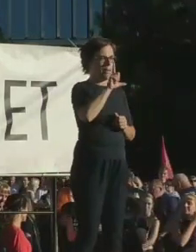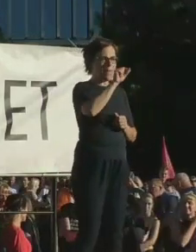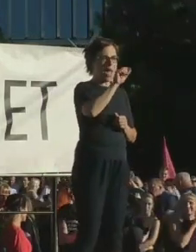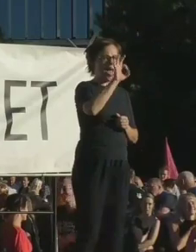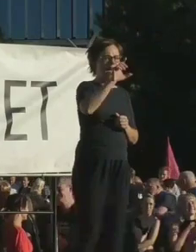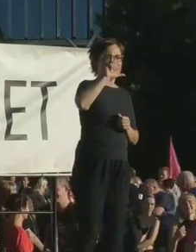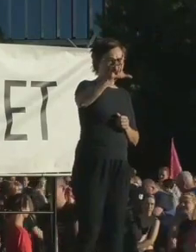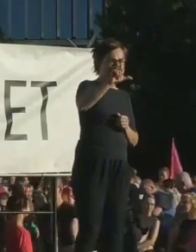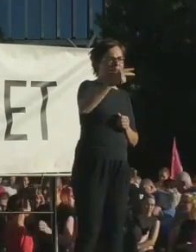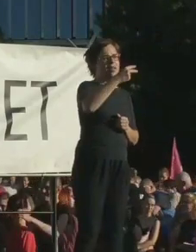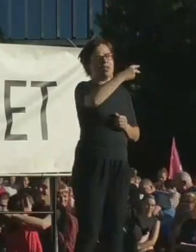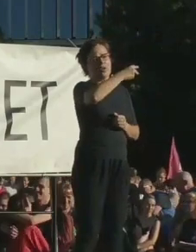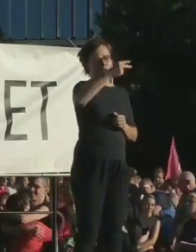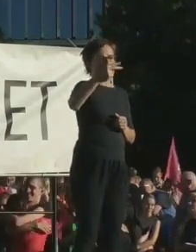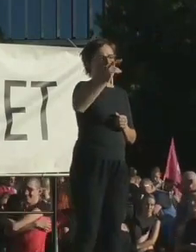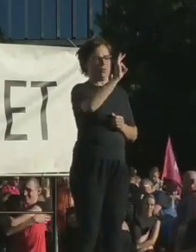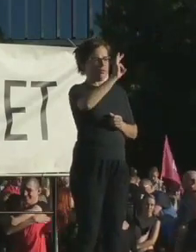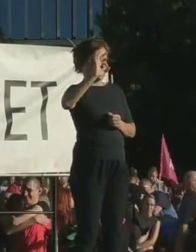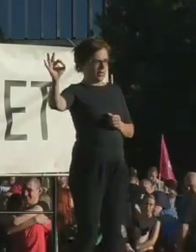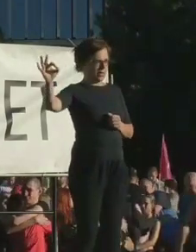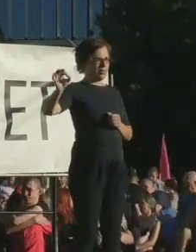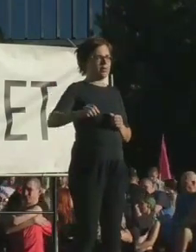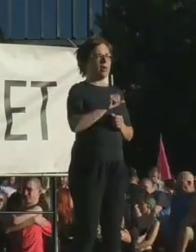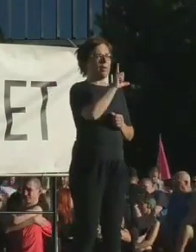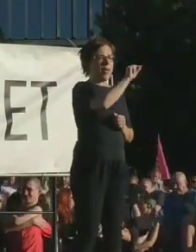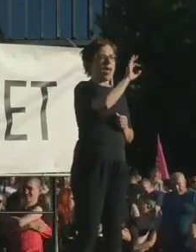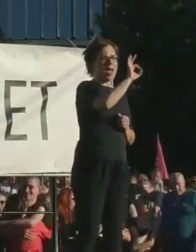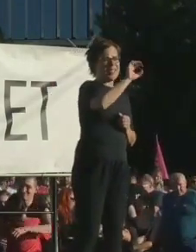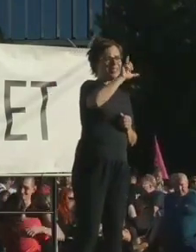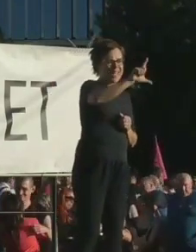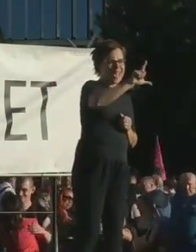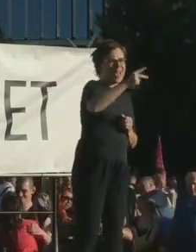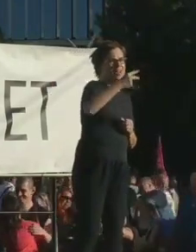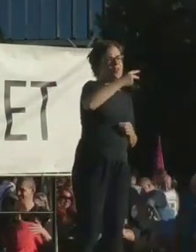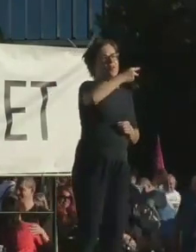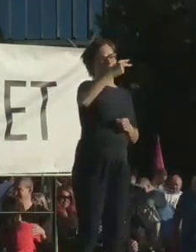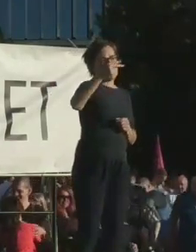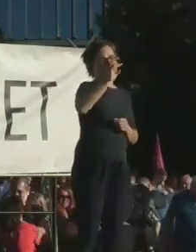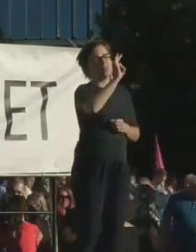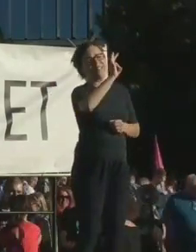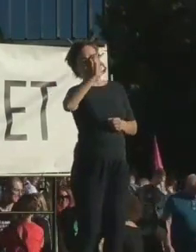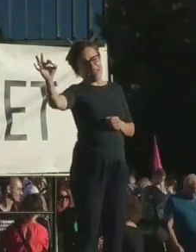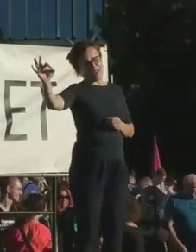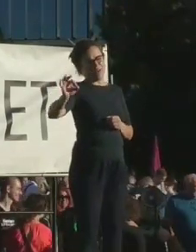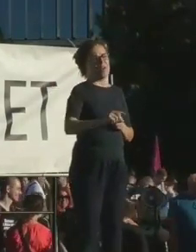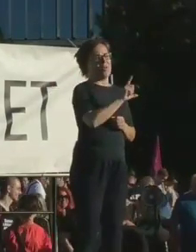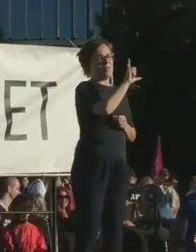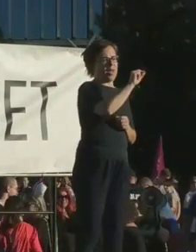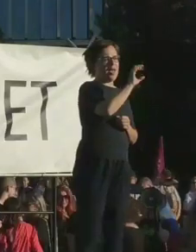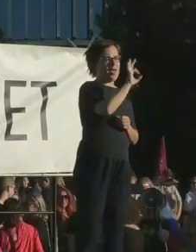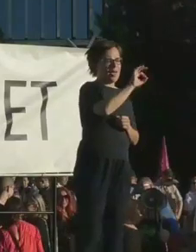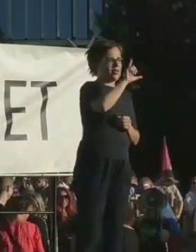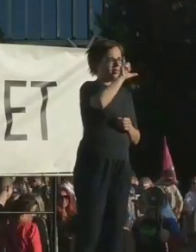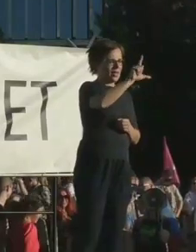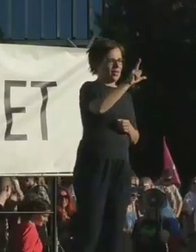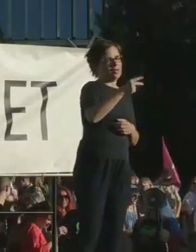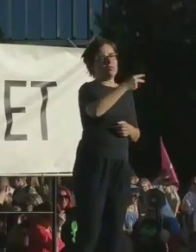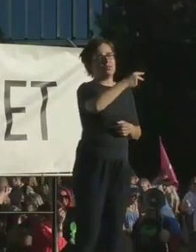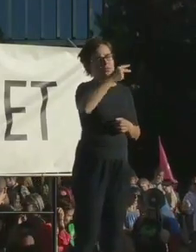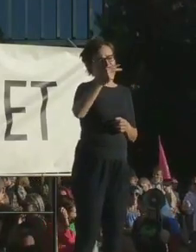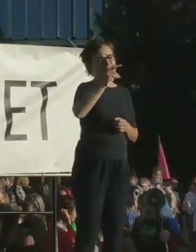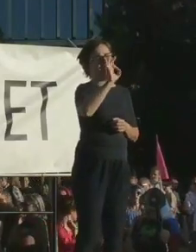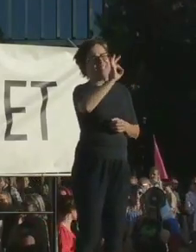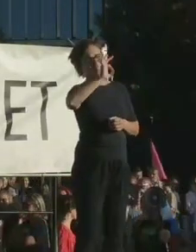zer! PSL to zbiór zer! PSL to zbiór zer!